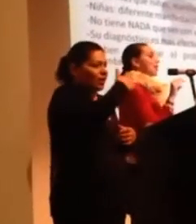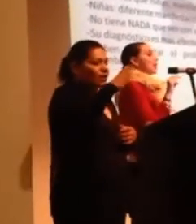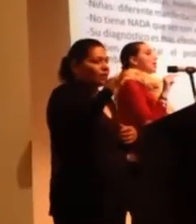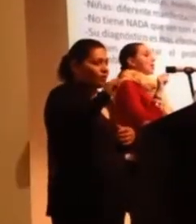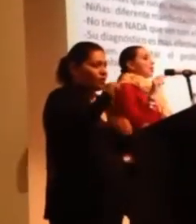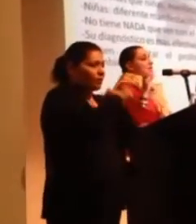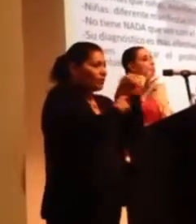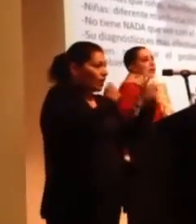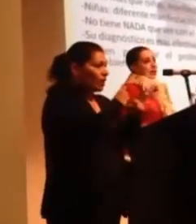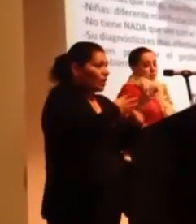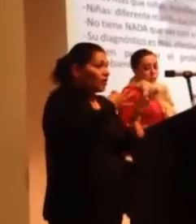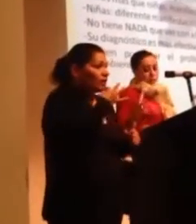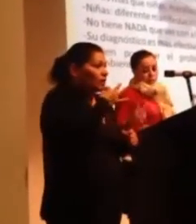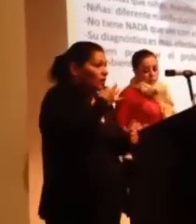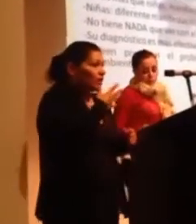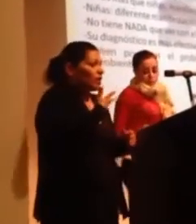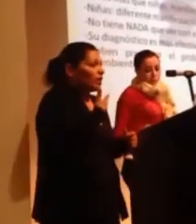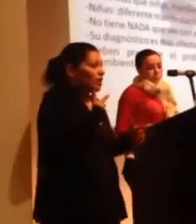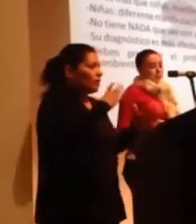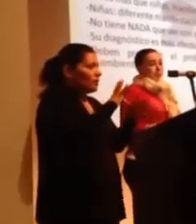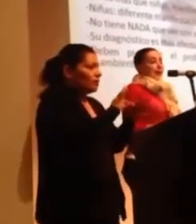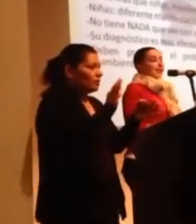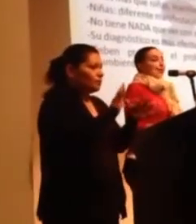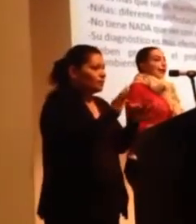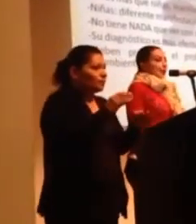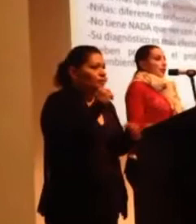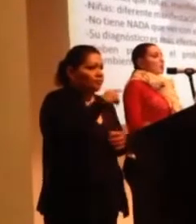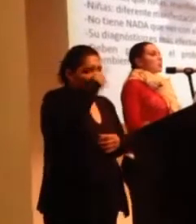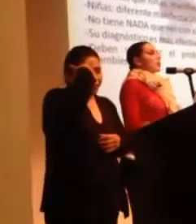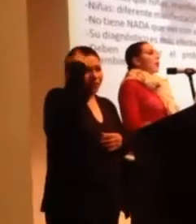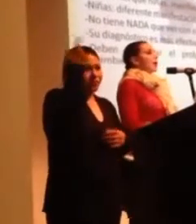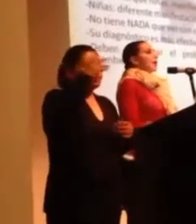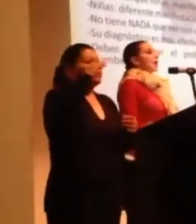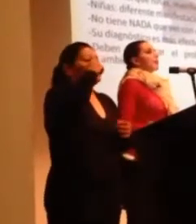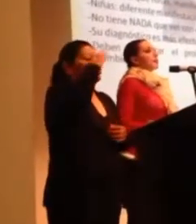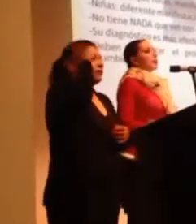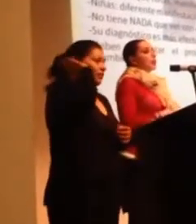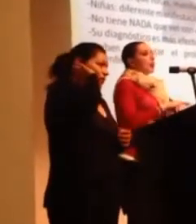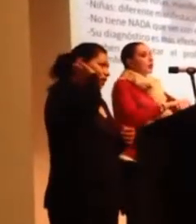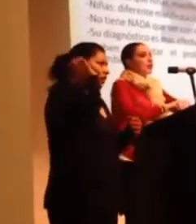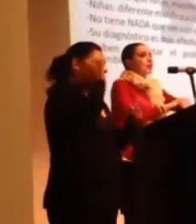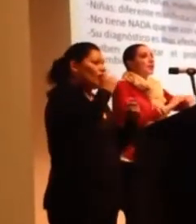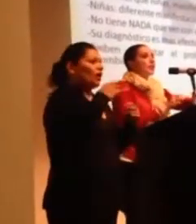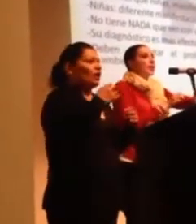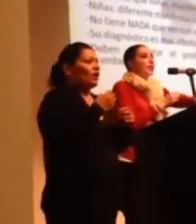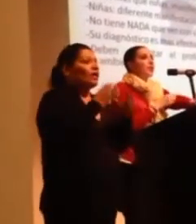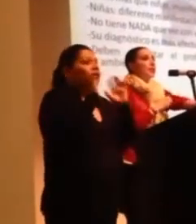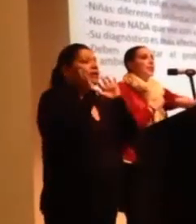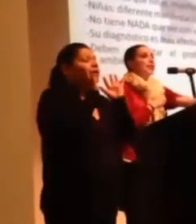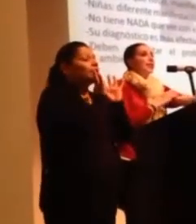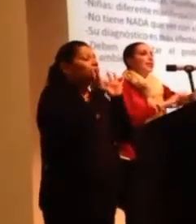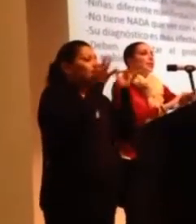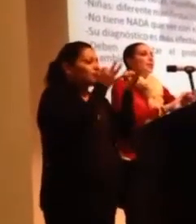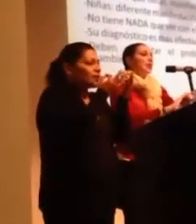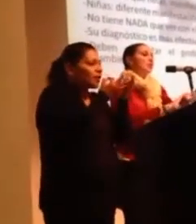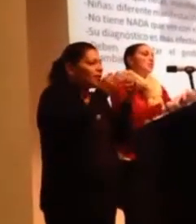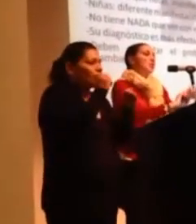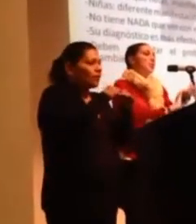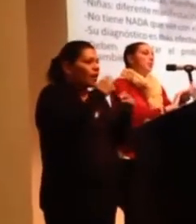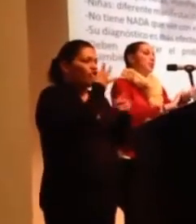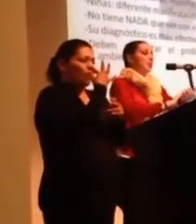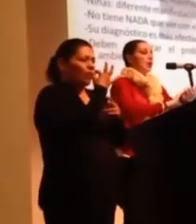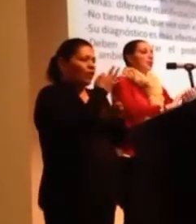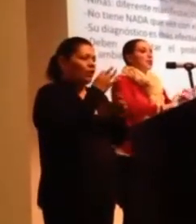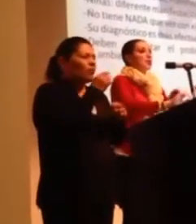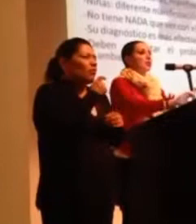qué? Tiene una explicación muy sencilla. El cerebro se está formando desde el desde